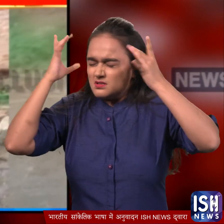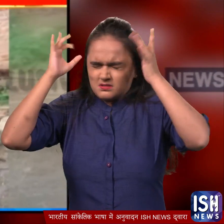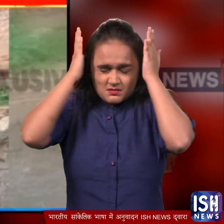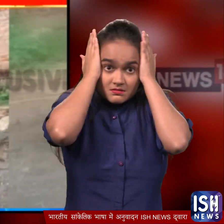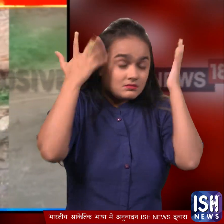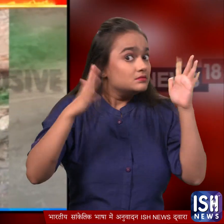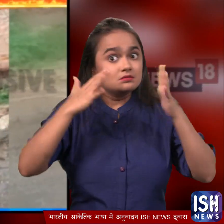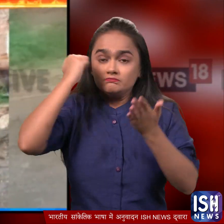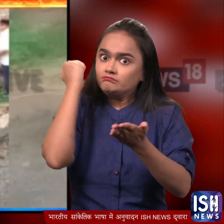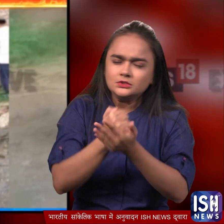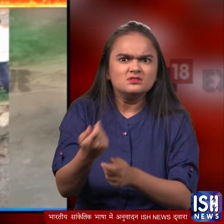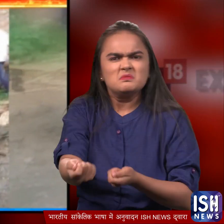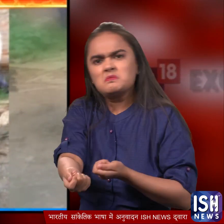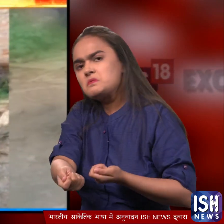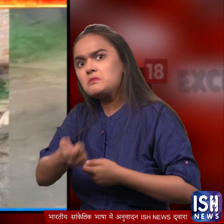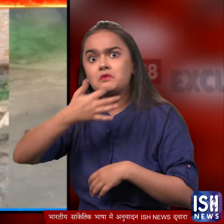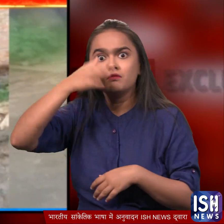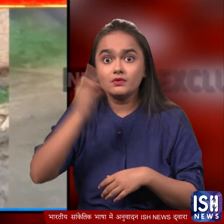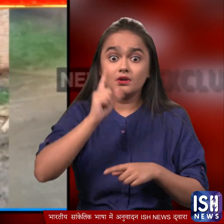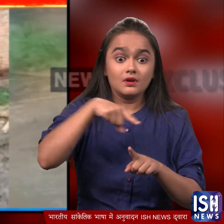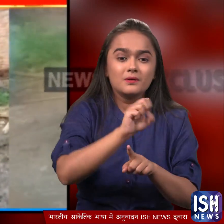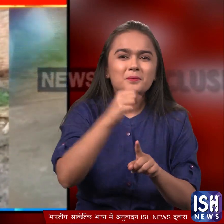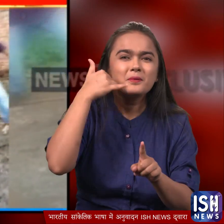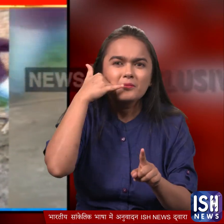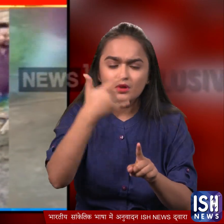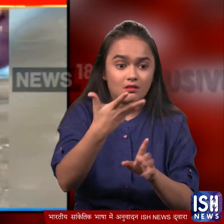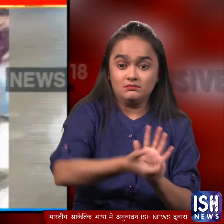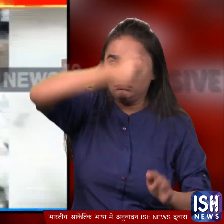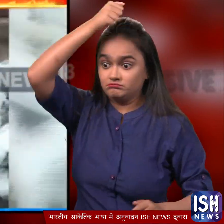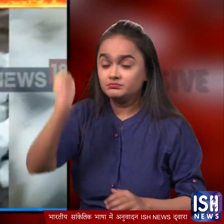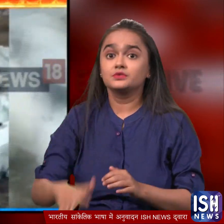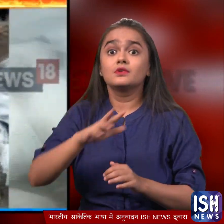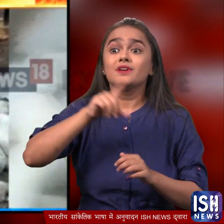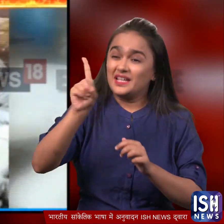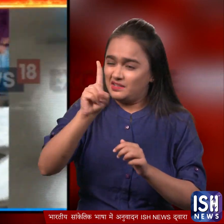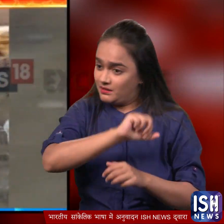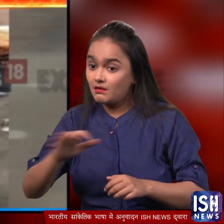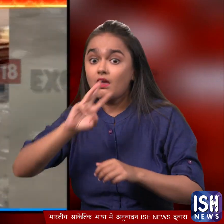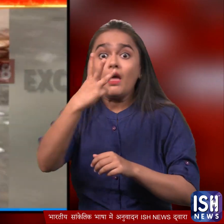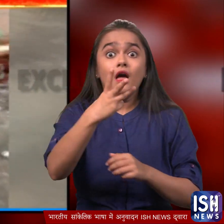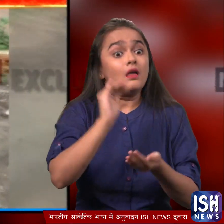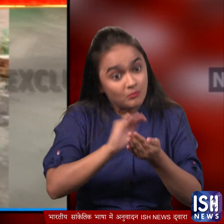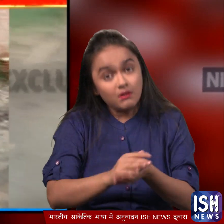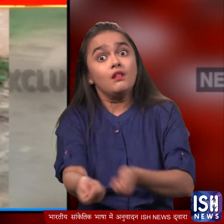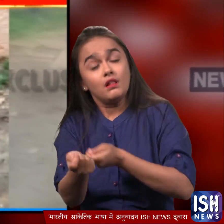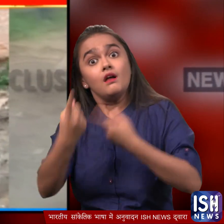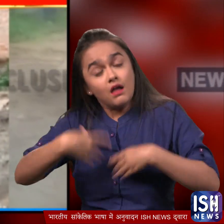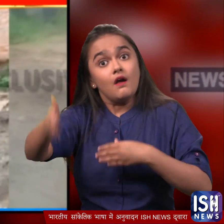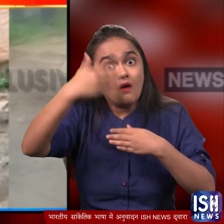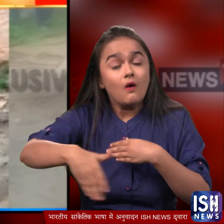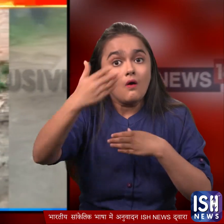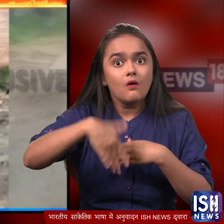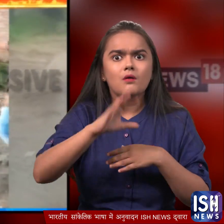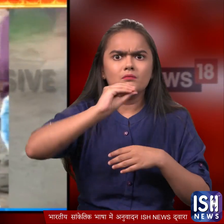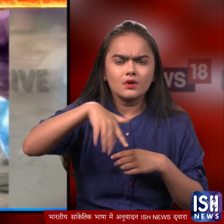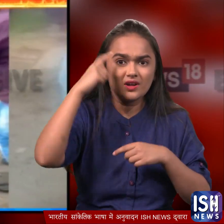लेकिन उन लोगों पर तो जैसे मारपीट का भूत सवार था। इस बीच एक आरोपी ने उनका मोबाइल उठाकर फेंक दिया और उसके बाकी साथी बुजुर्ग के साथ मारपीट करते